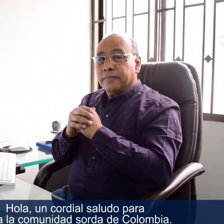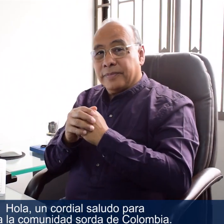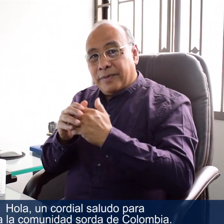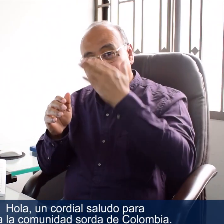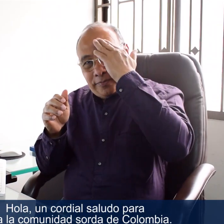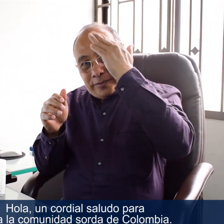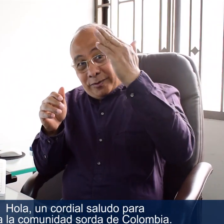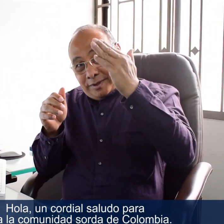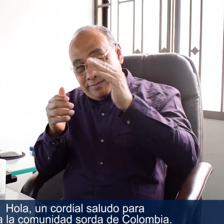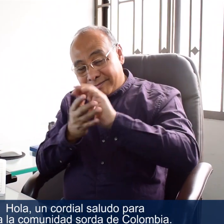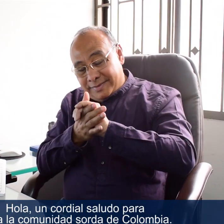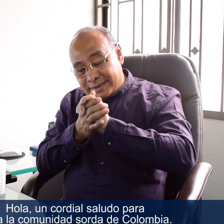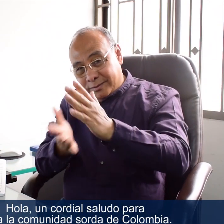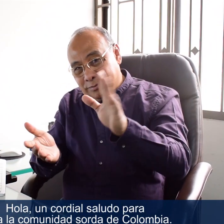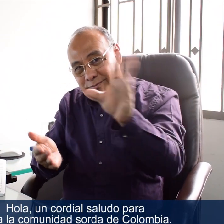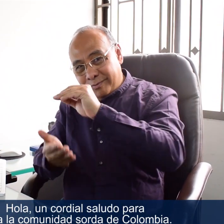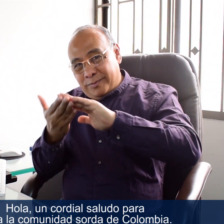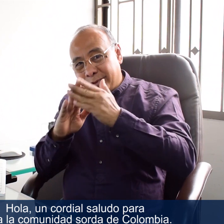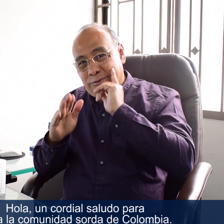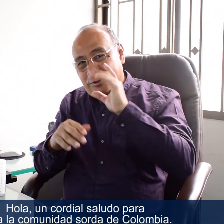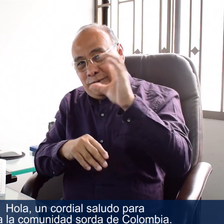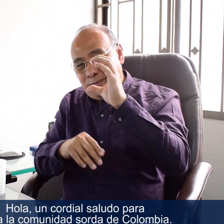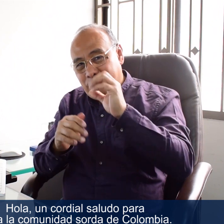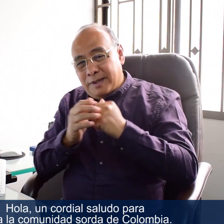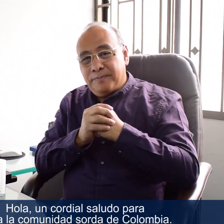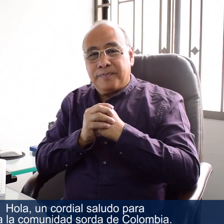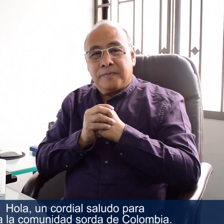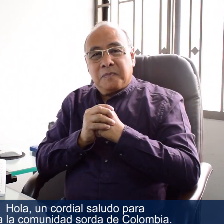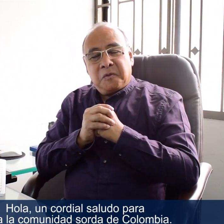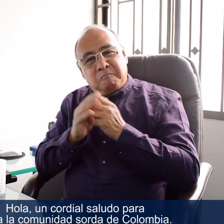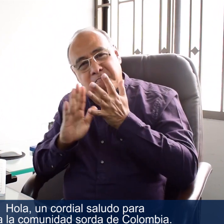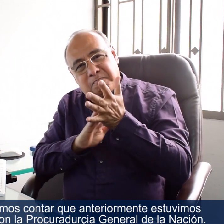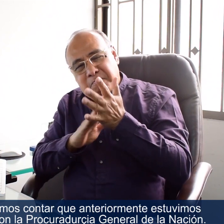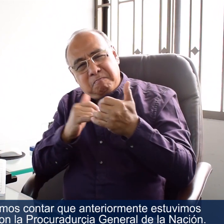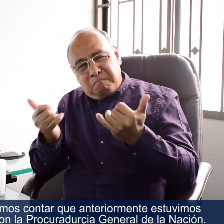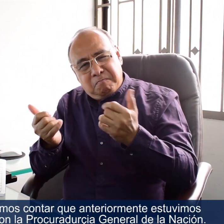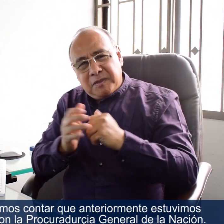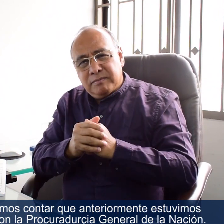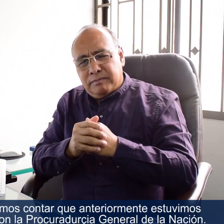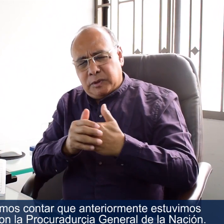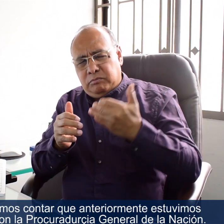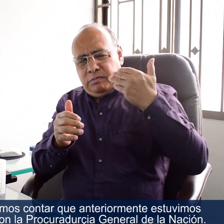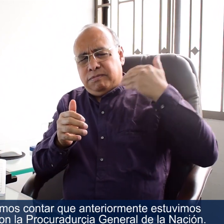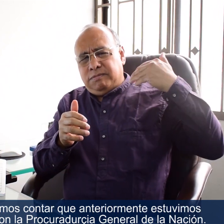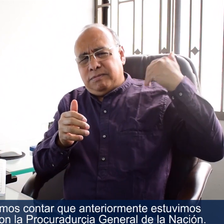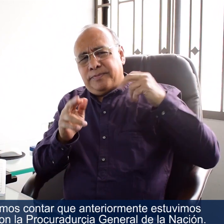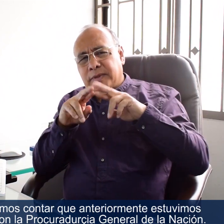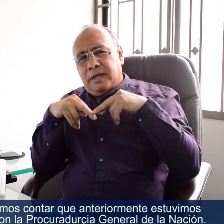Hola, un cordial saludo para toda la comunidad sorda de Colombia. Les queremos contar que anteriormente estuvimos